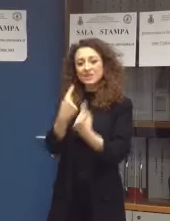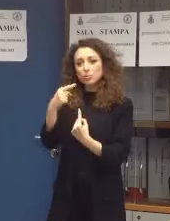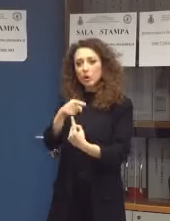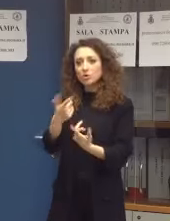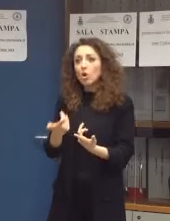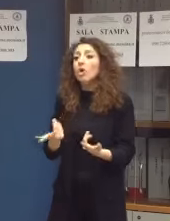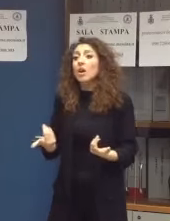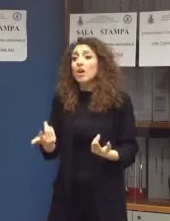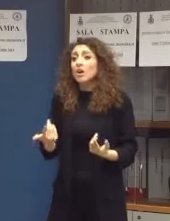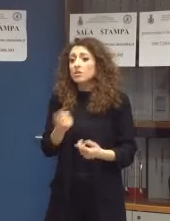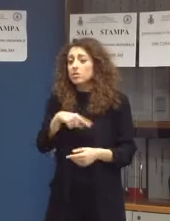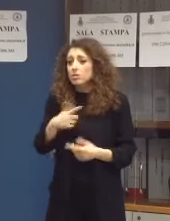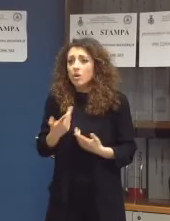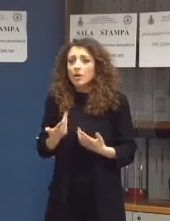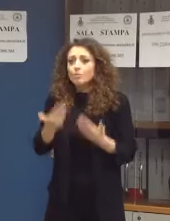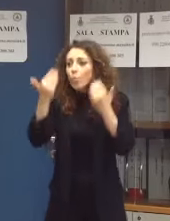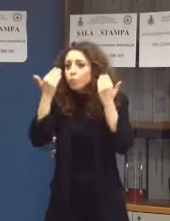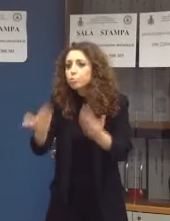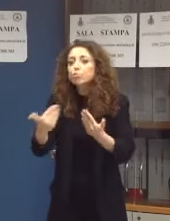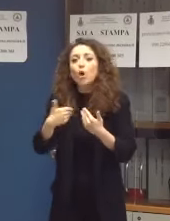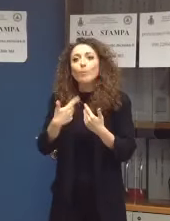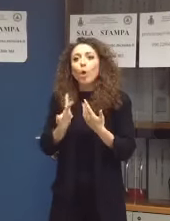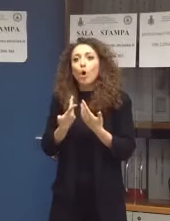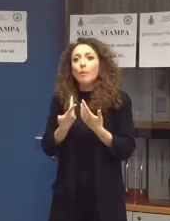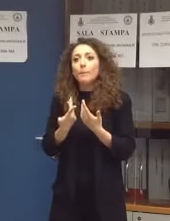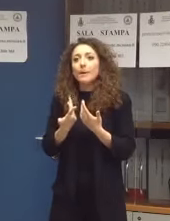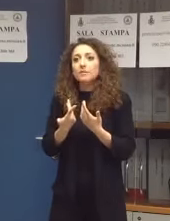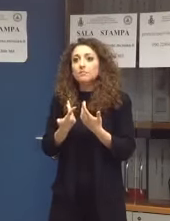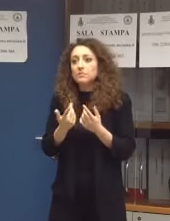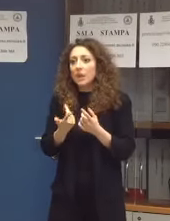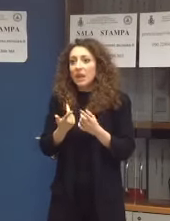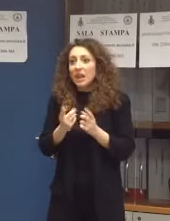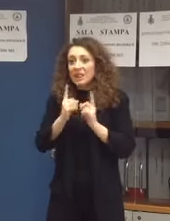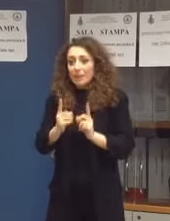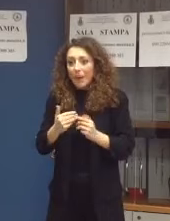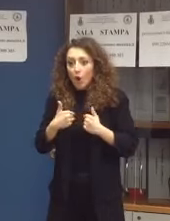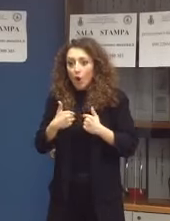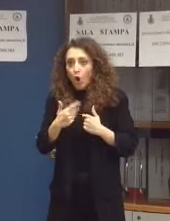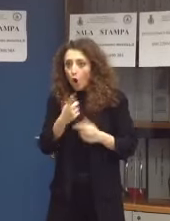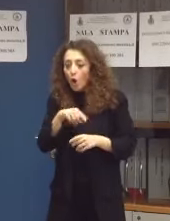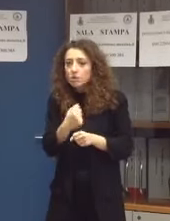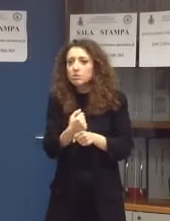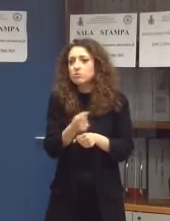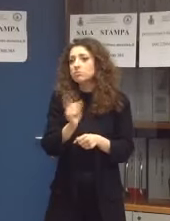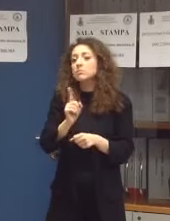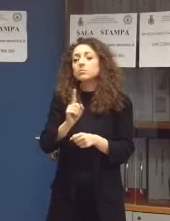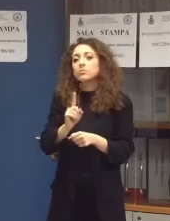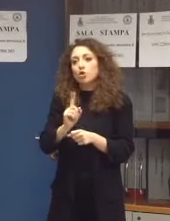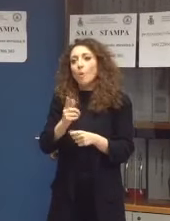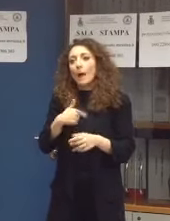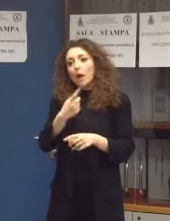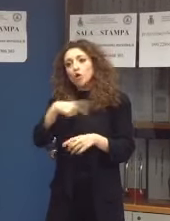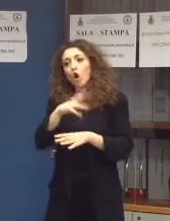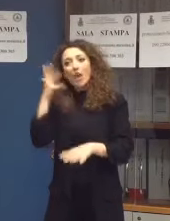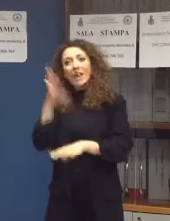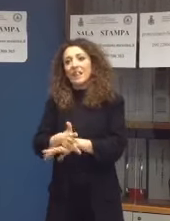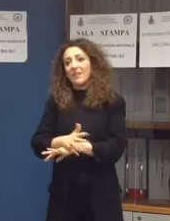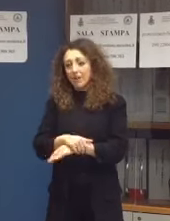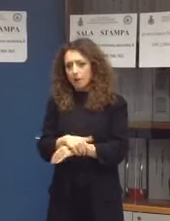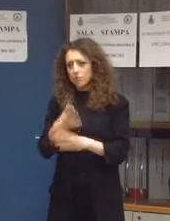Noi purtroppo non dipendono da noi, però interveniamo. È logico che questa è una situazione delicata, ho ricevuto